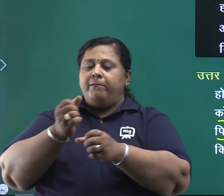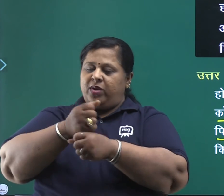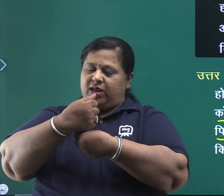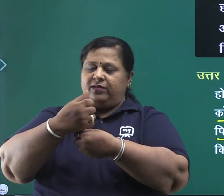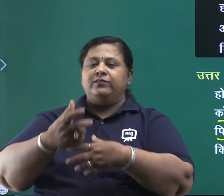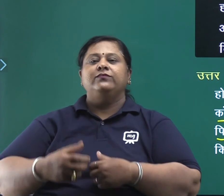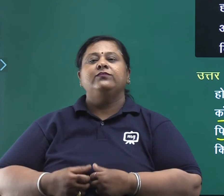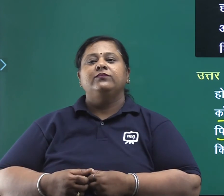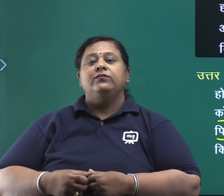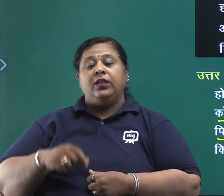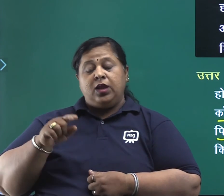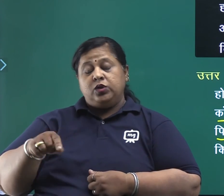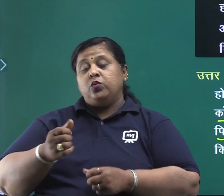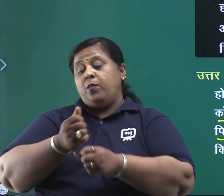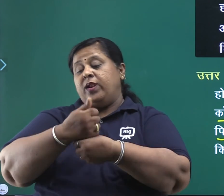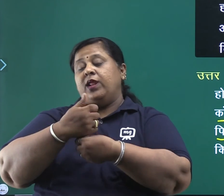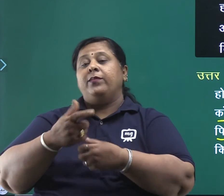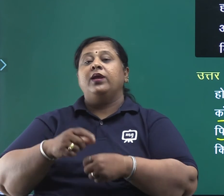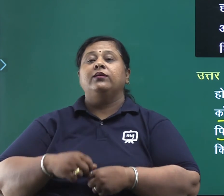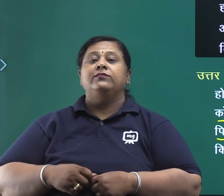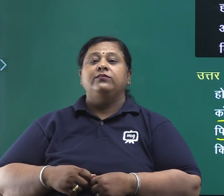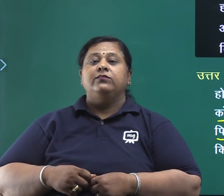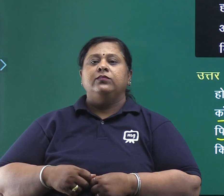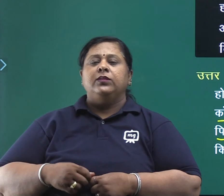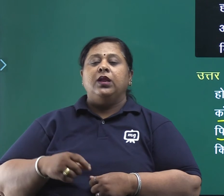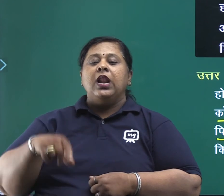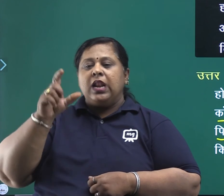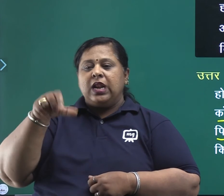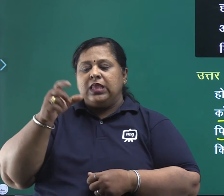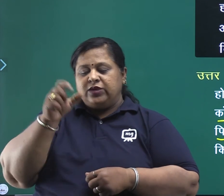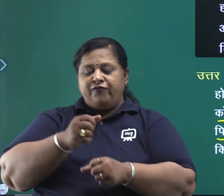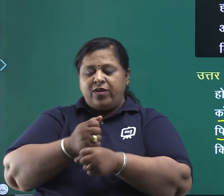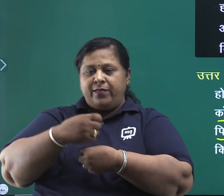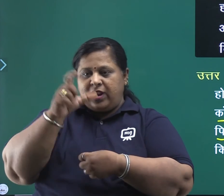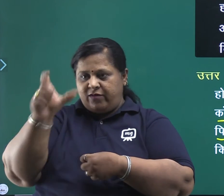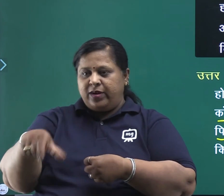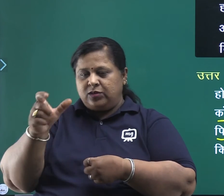बनी। इसको बनने में निर्देशक को